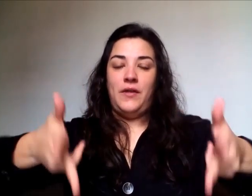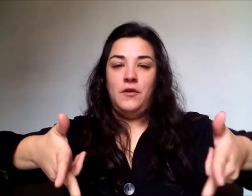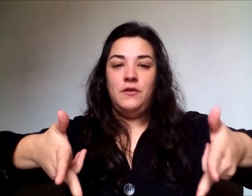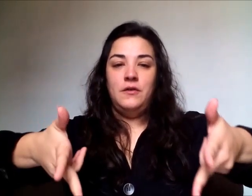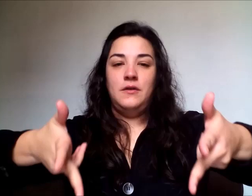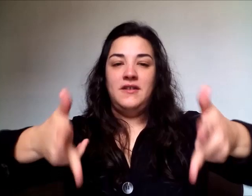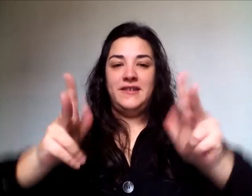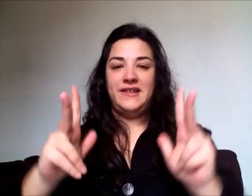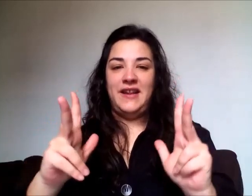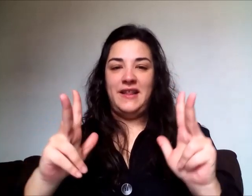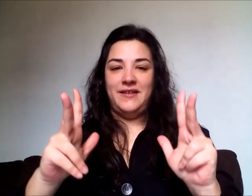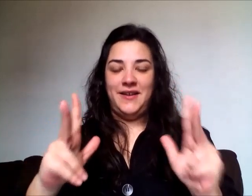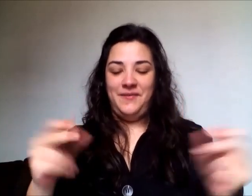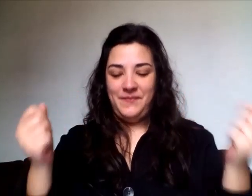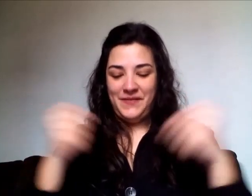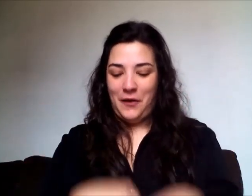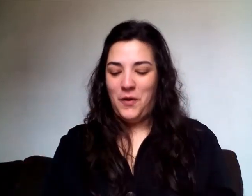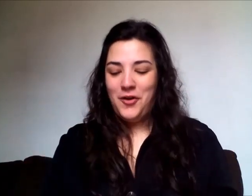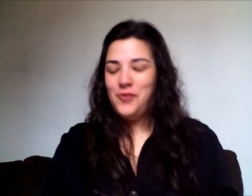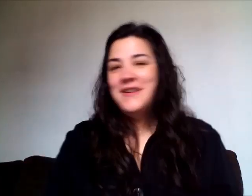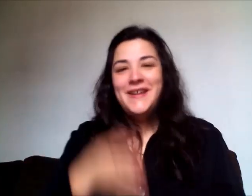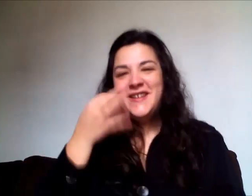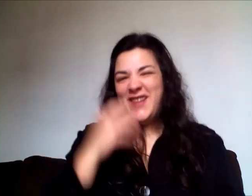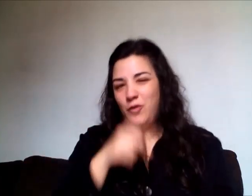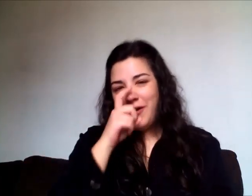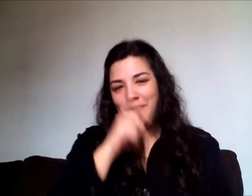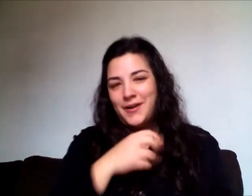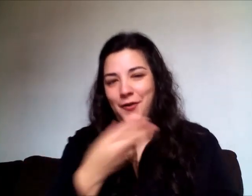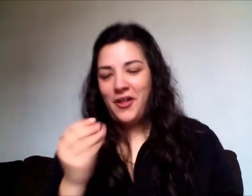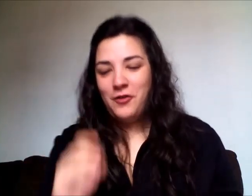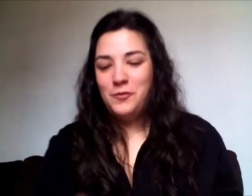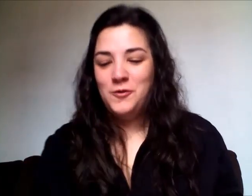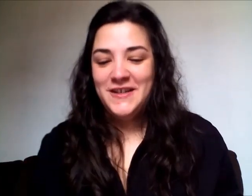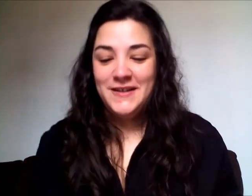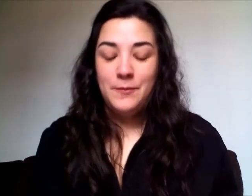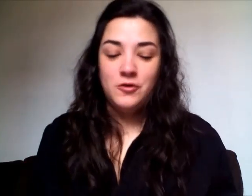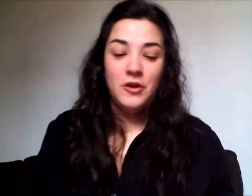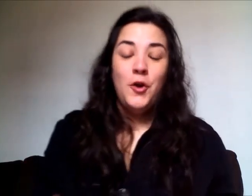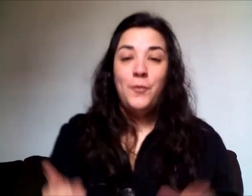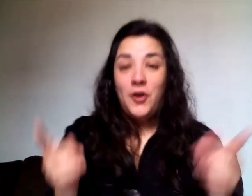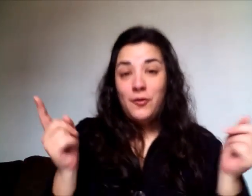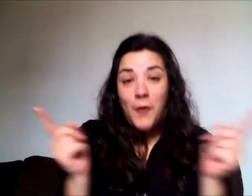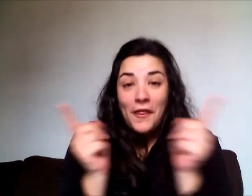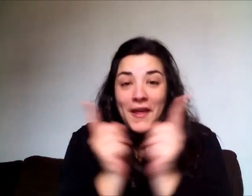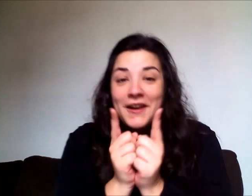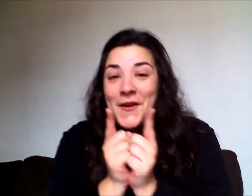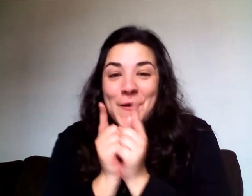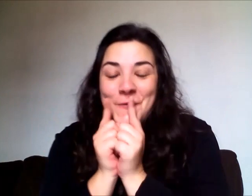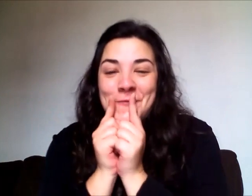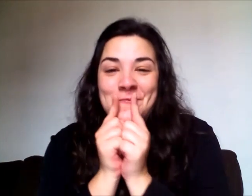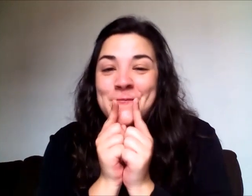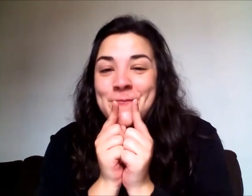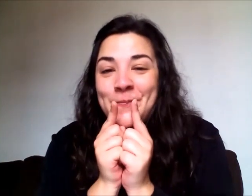Configuración, sentarse. ¿De acuerdo? Seguro que habéis recordado muchísimos. Bueno, voy a hacer un